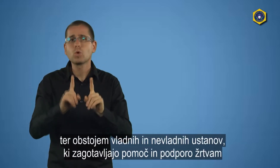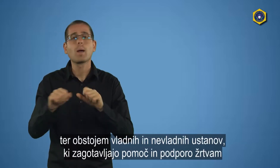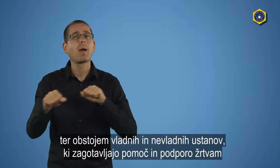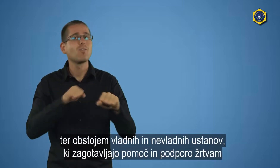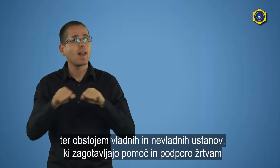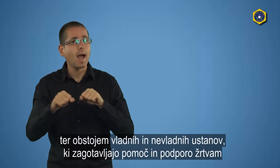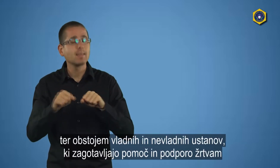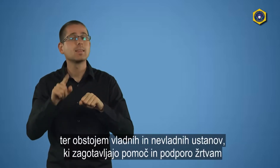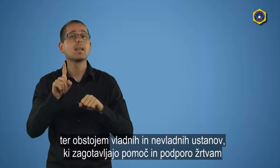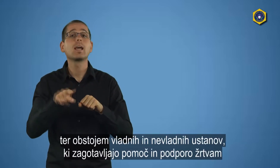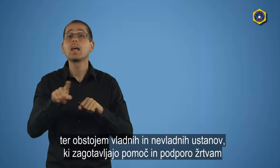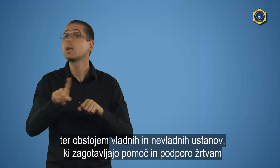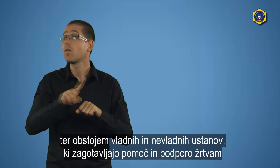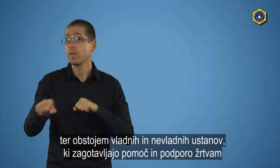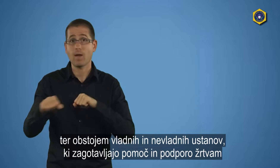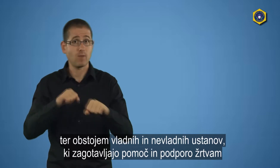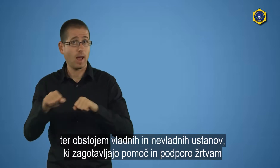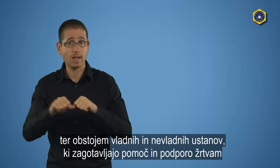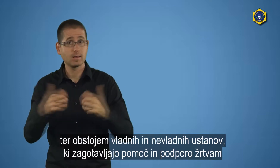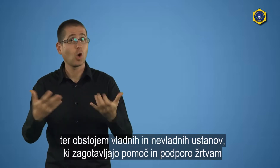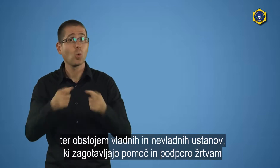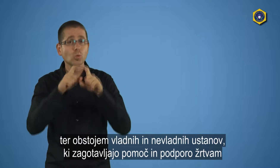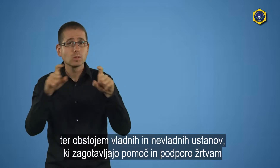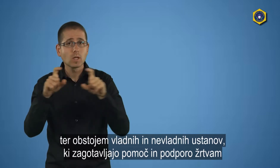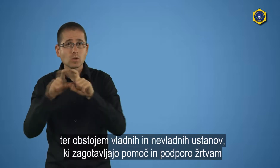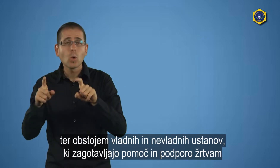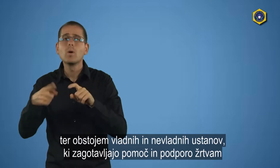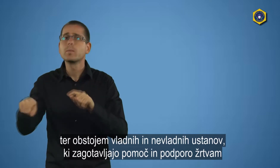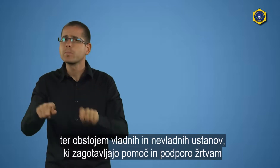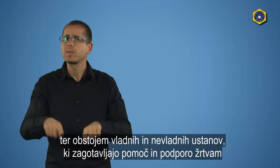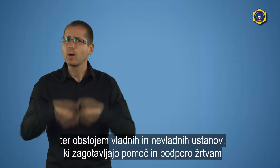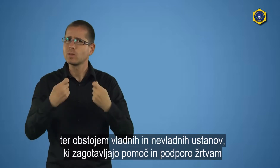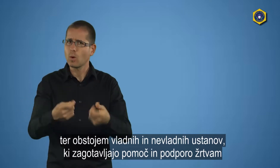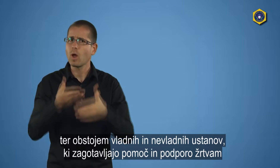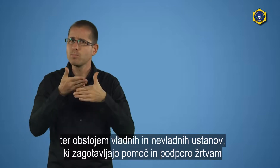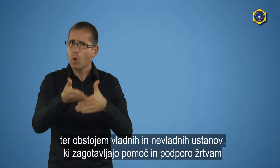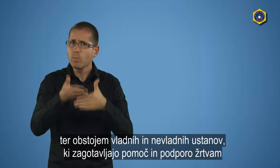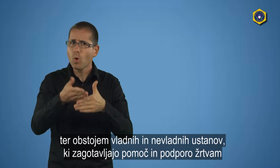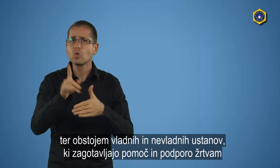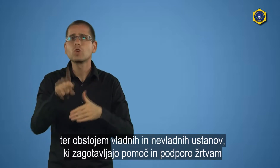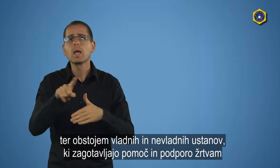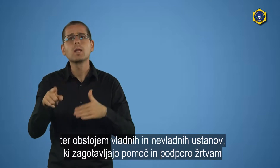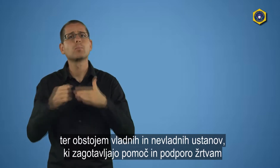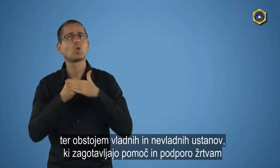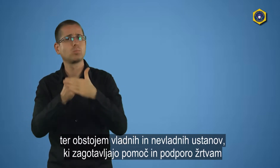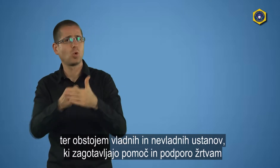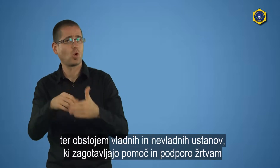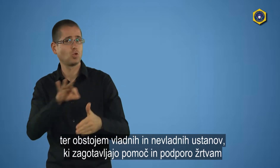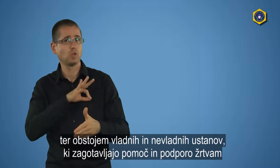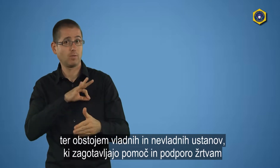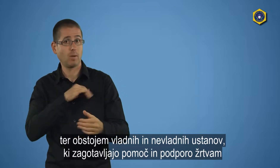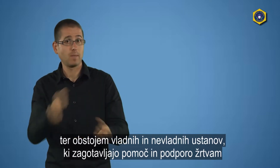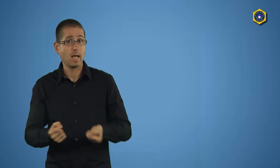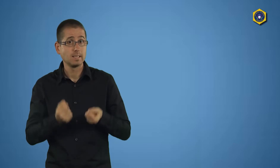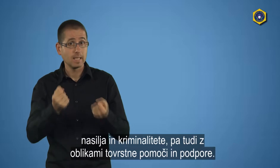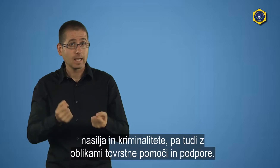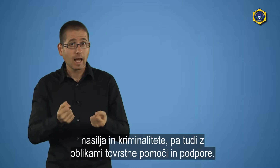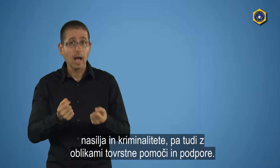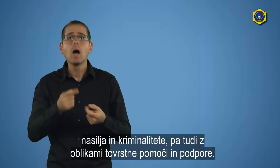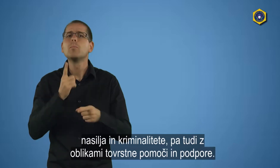in nevladnih ustanov, ki zagotavljajo pomoč in podporo žrtvam nasilja in kriminalitete, pa tudi z